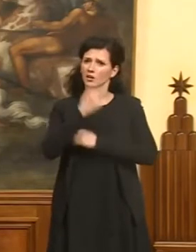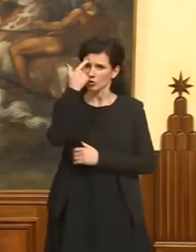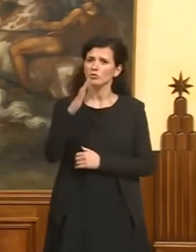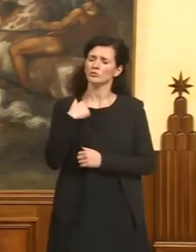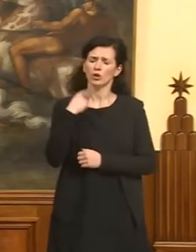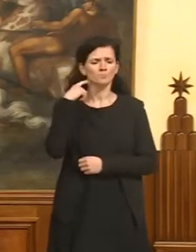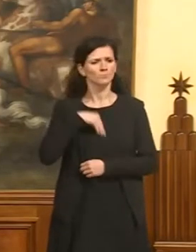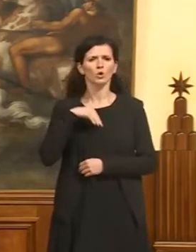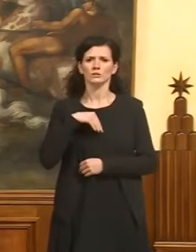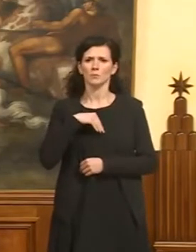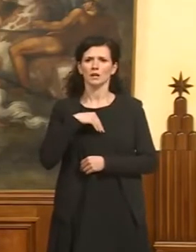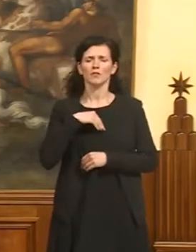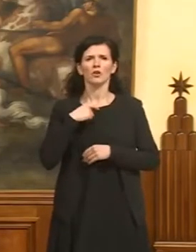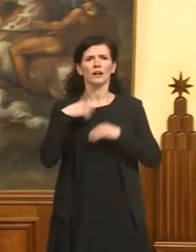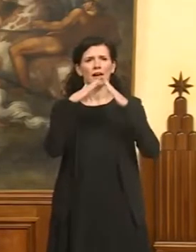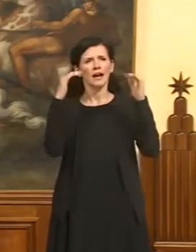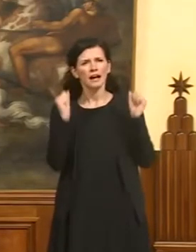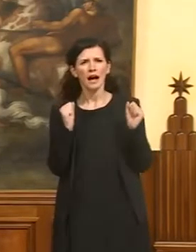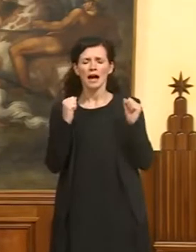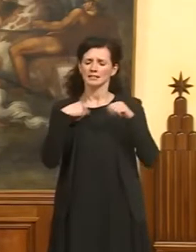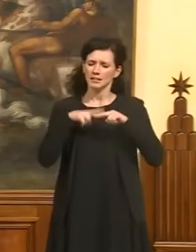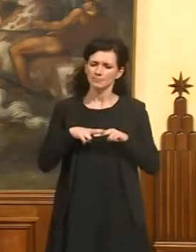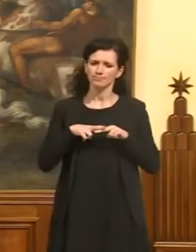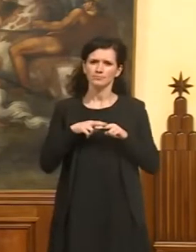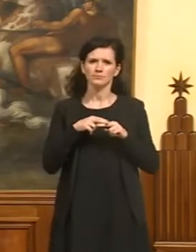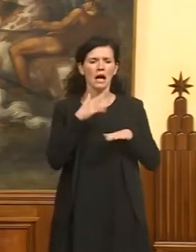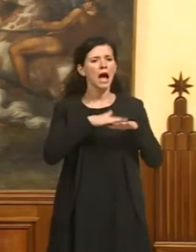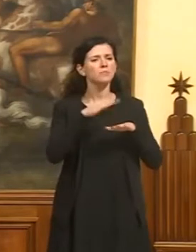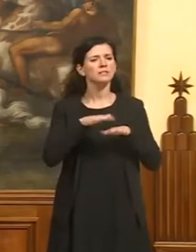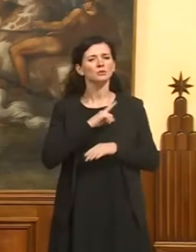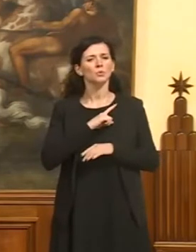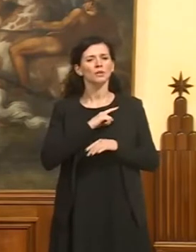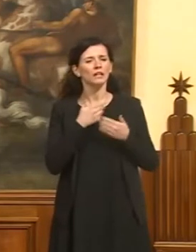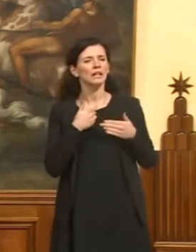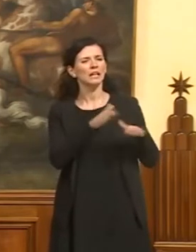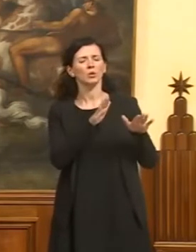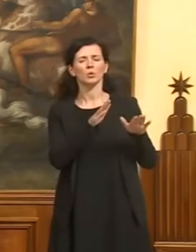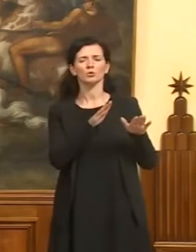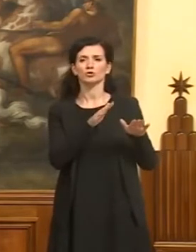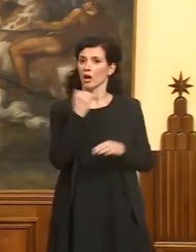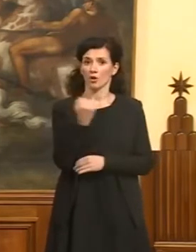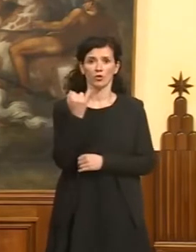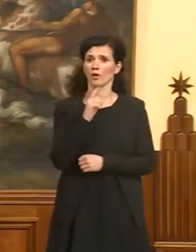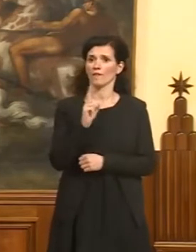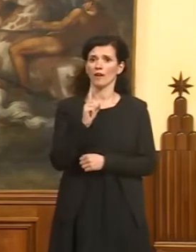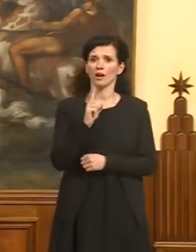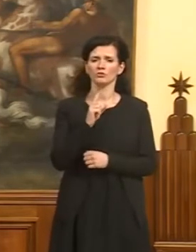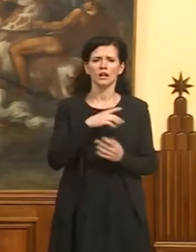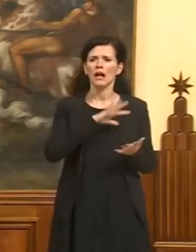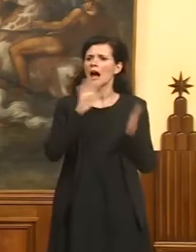casa, rinunciare a radicate abitudini non è affatto facili, ma non abbiamo